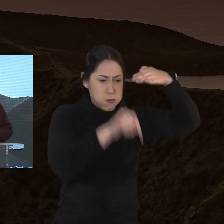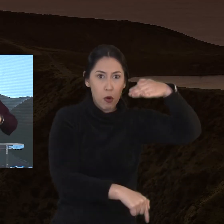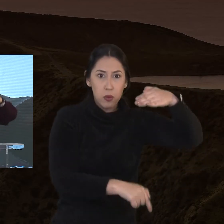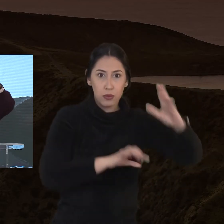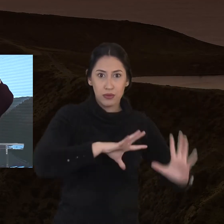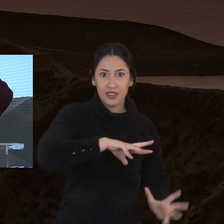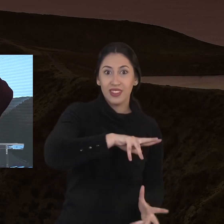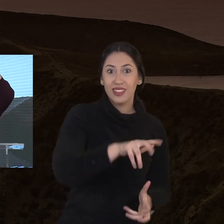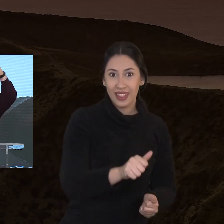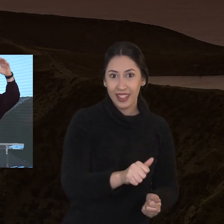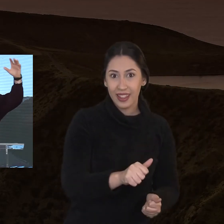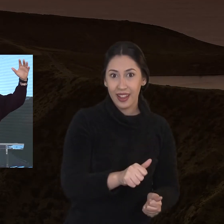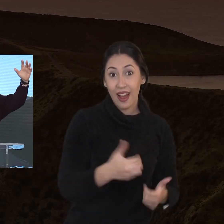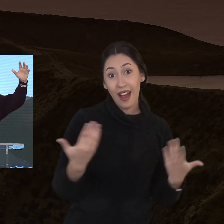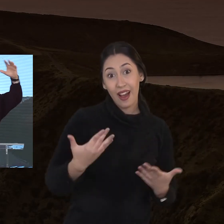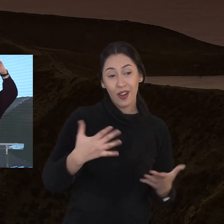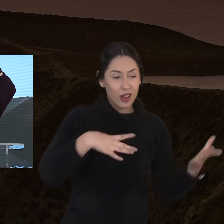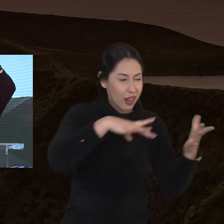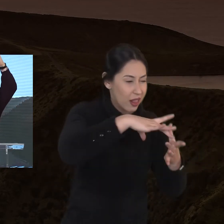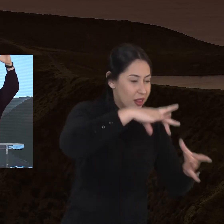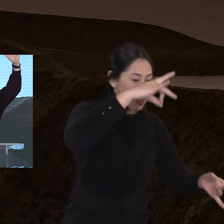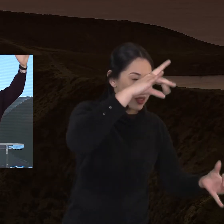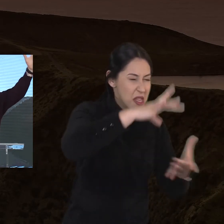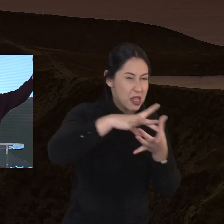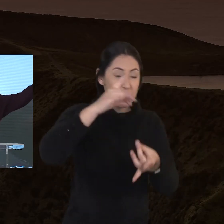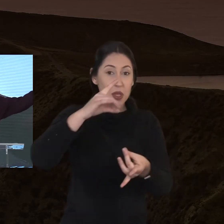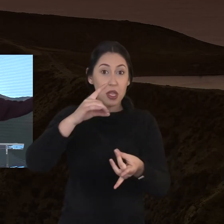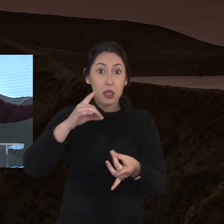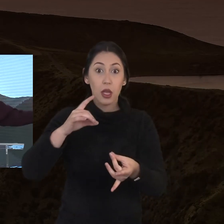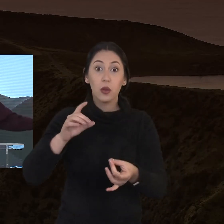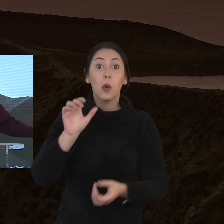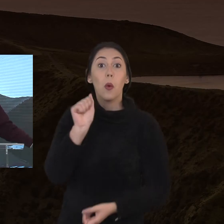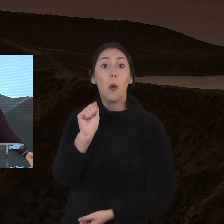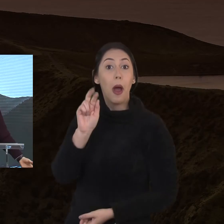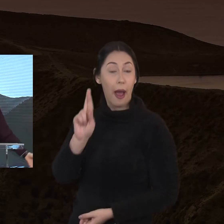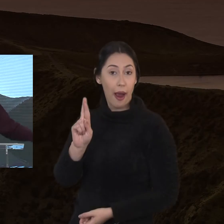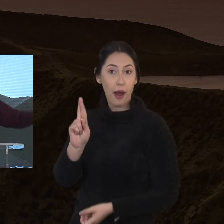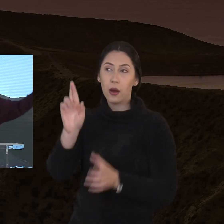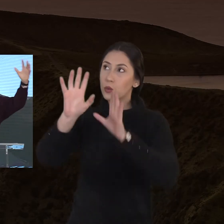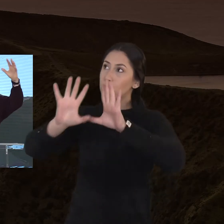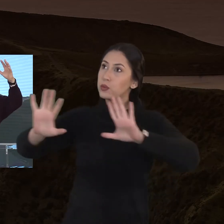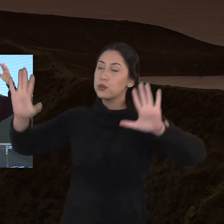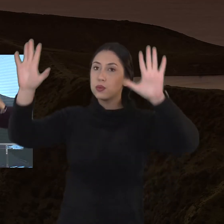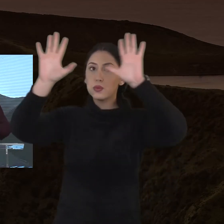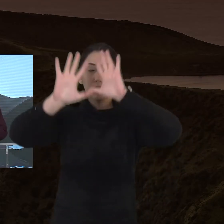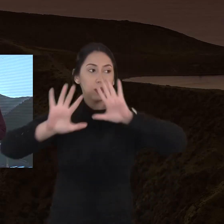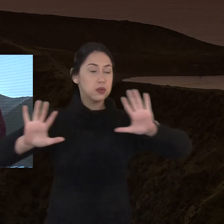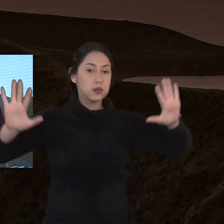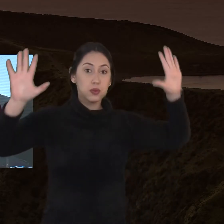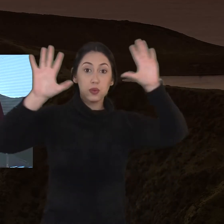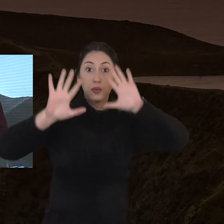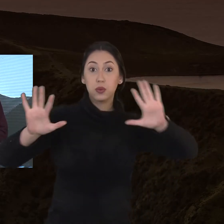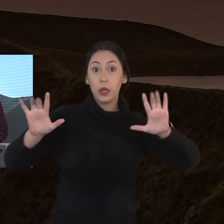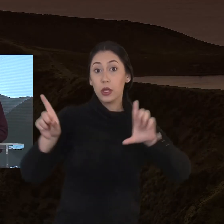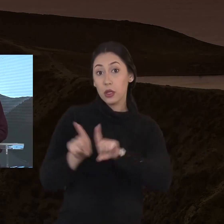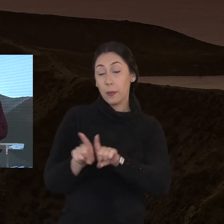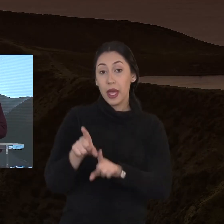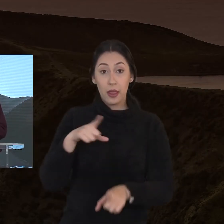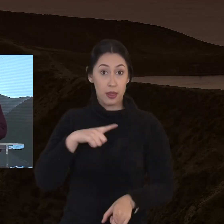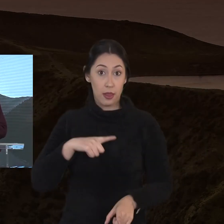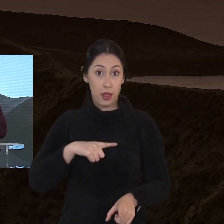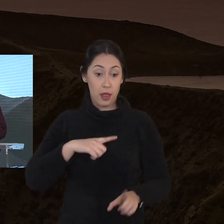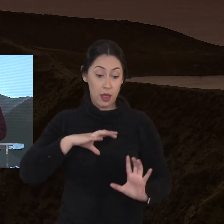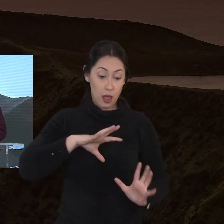a parte celestial que ocupa usares que circundam a terra e a parte da terra